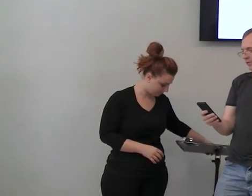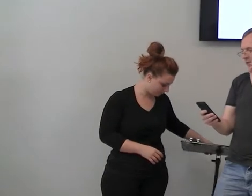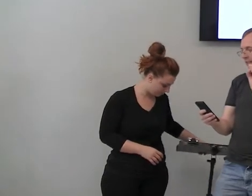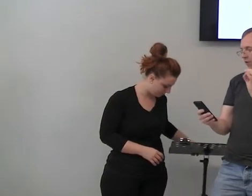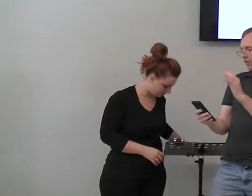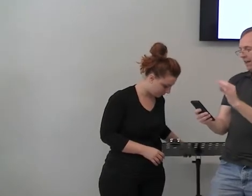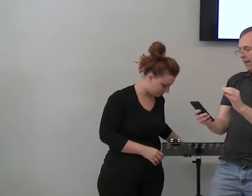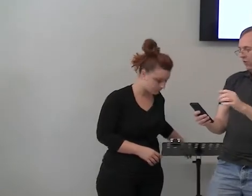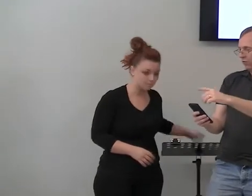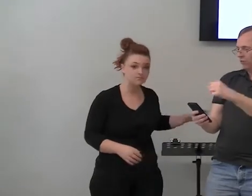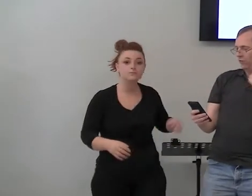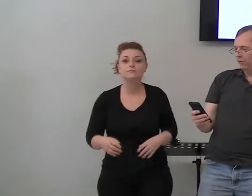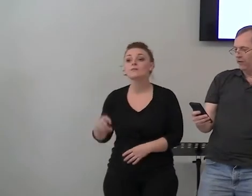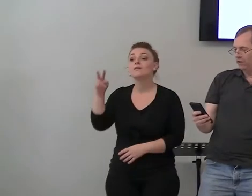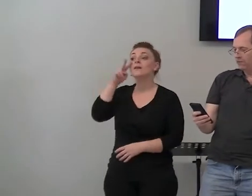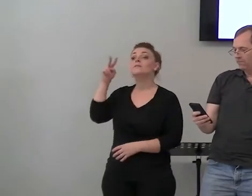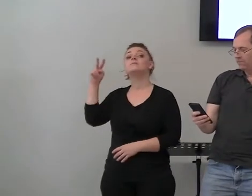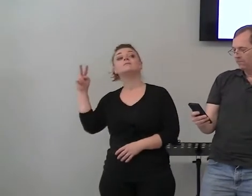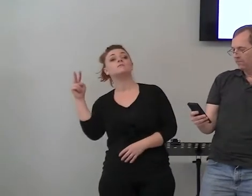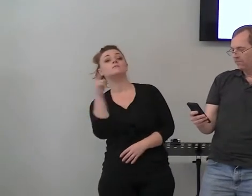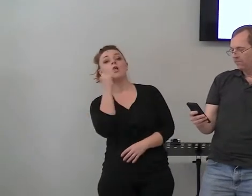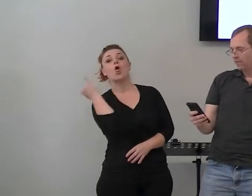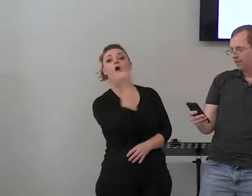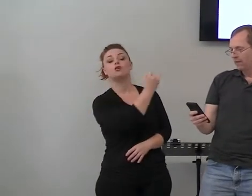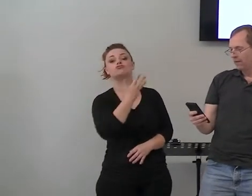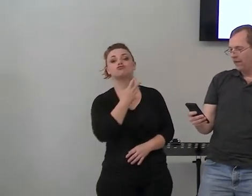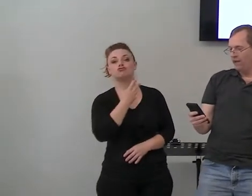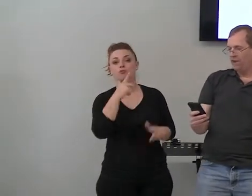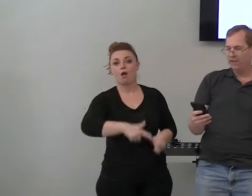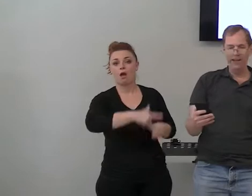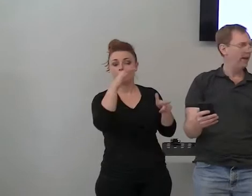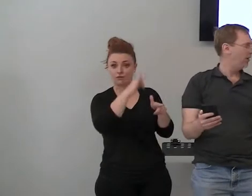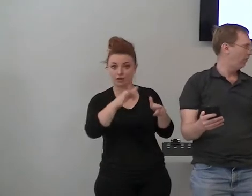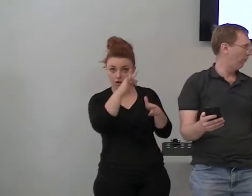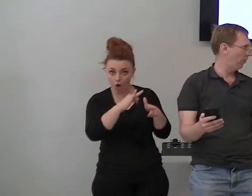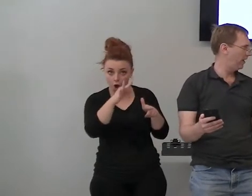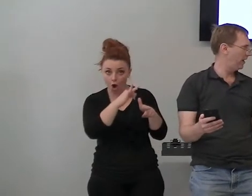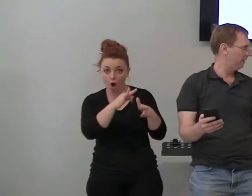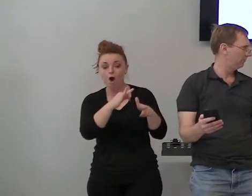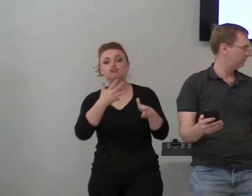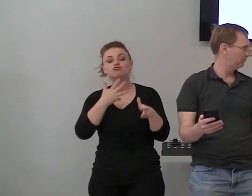Veduto di lontano un fico che aveva delle